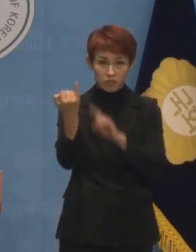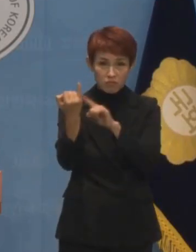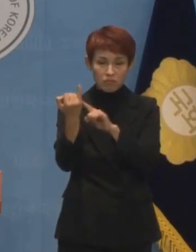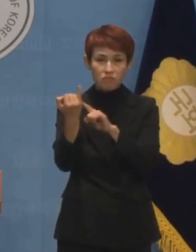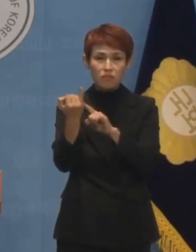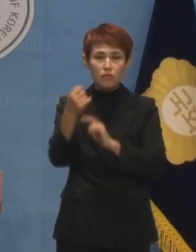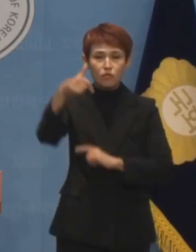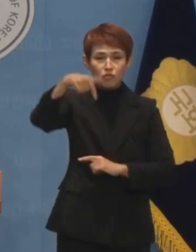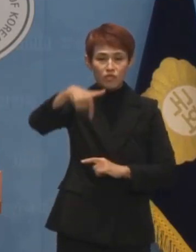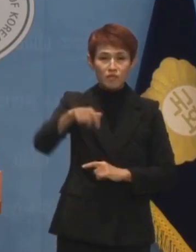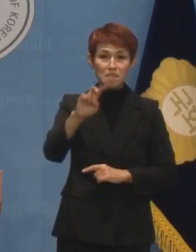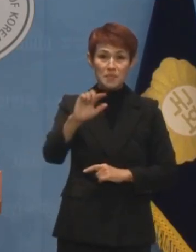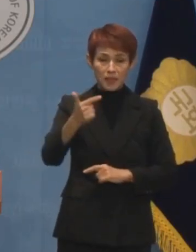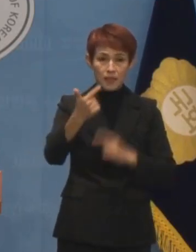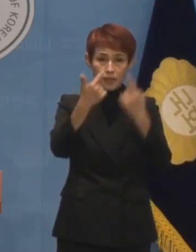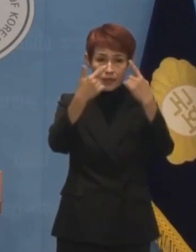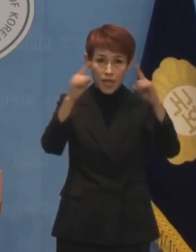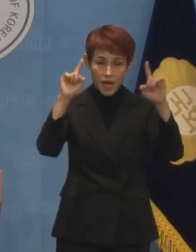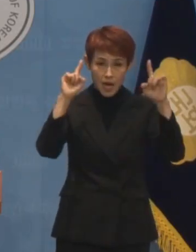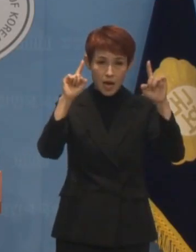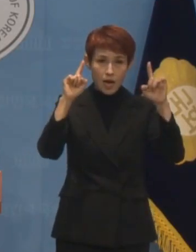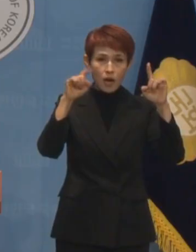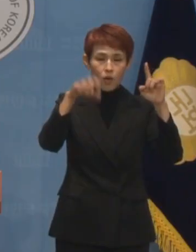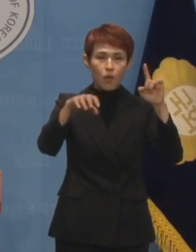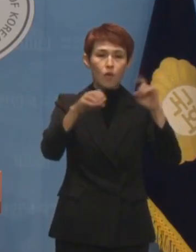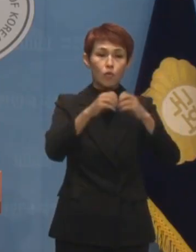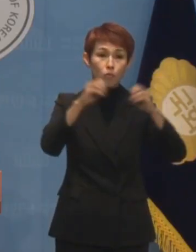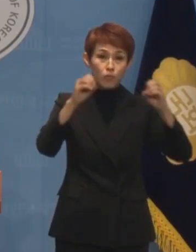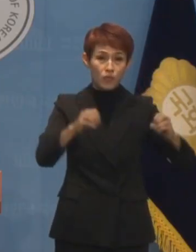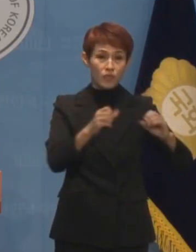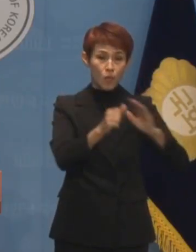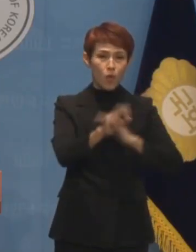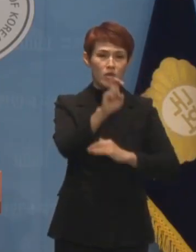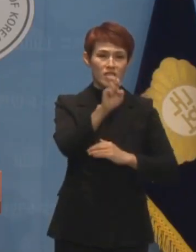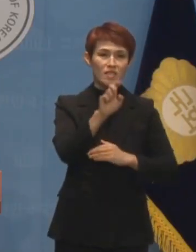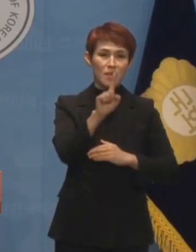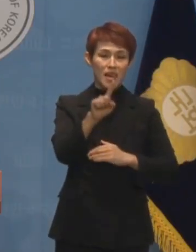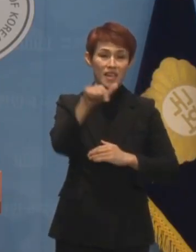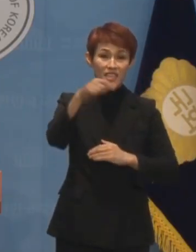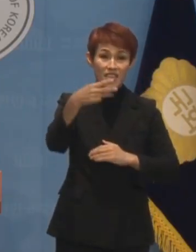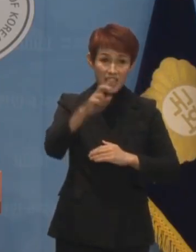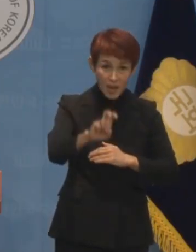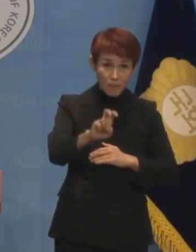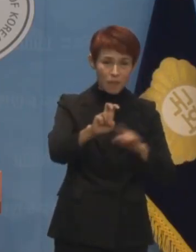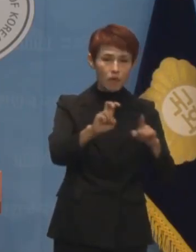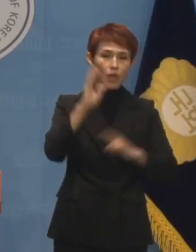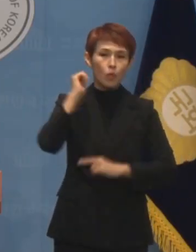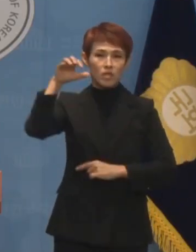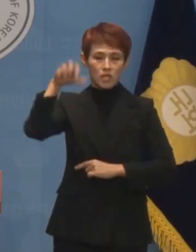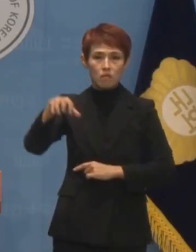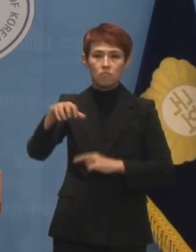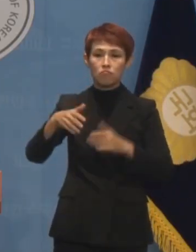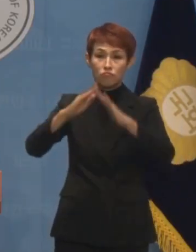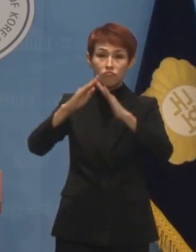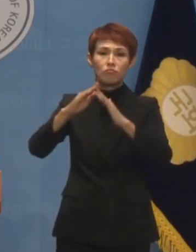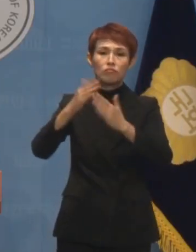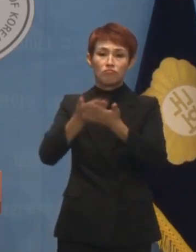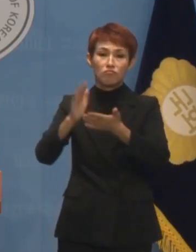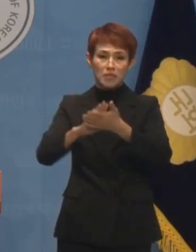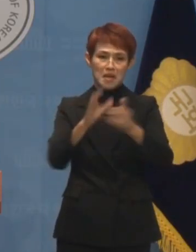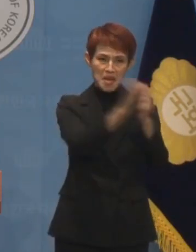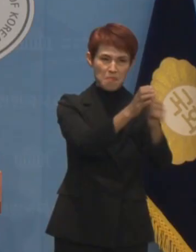동문위 대표인 21g은 대통령실 관저공사를, 김건희 여사의 코바나 컨텐츠